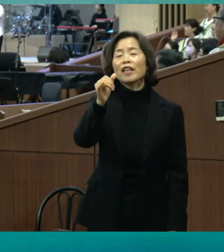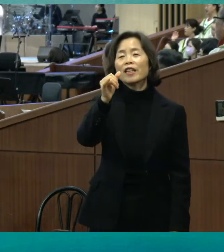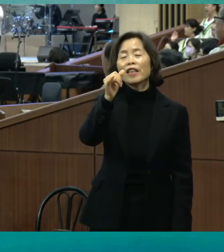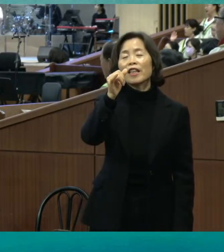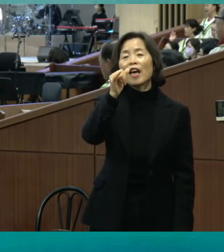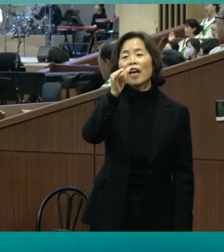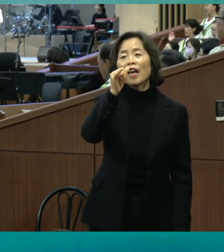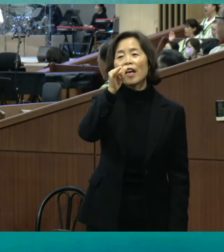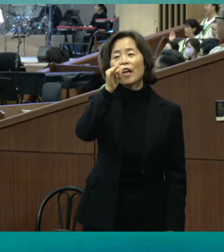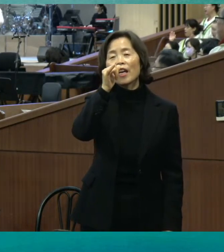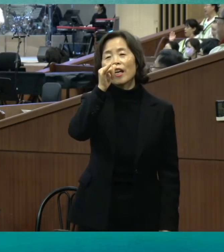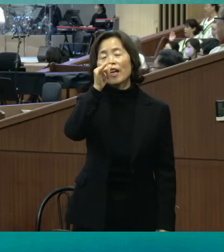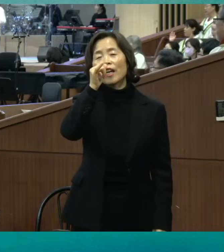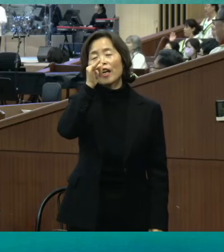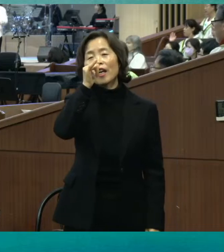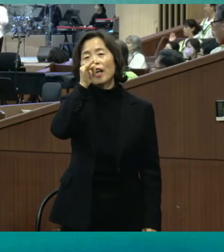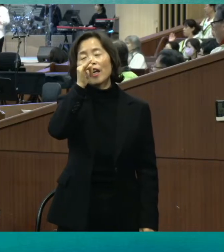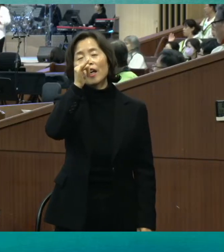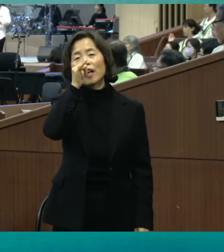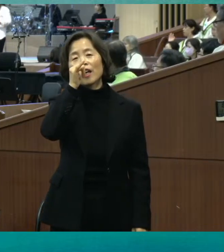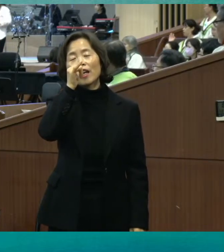있네